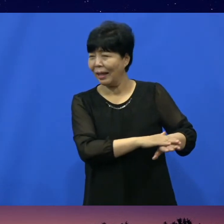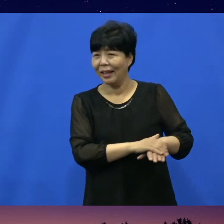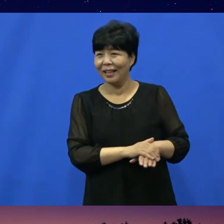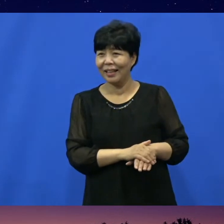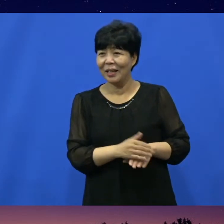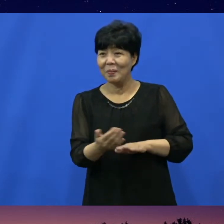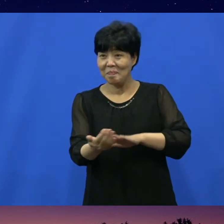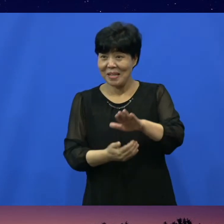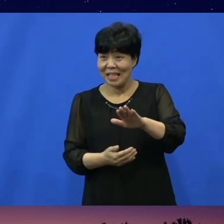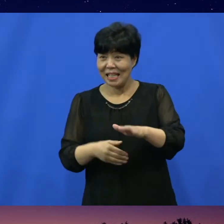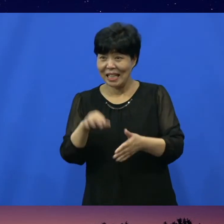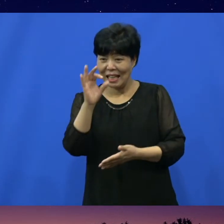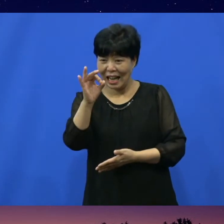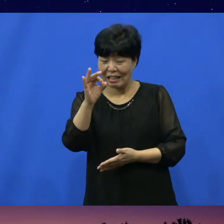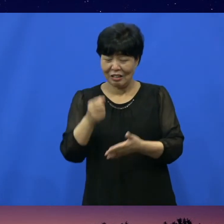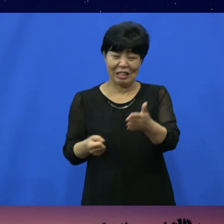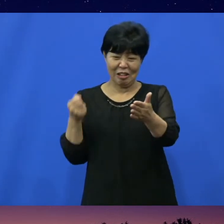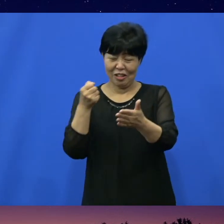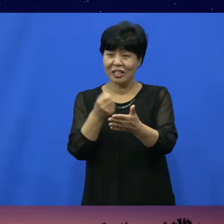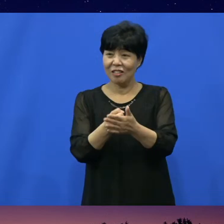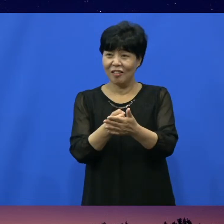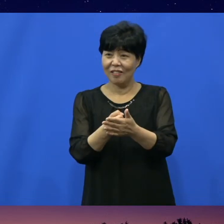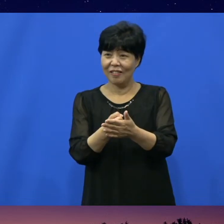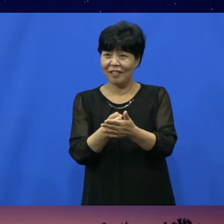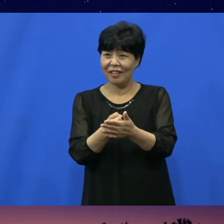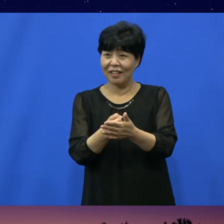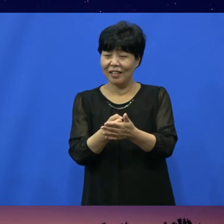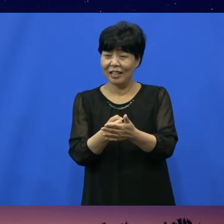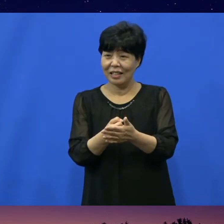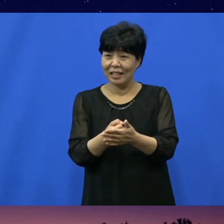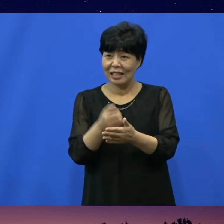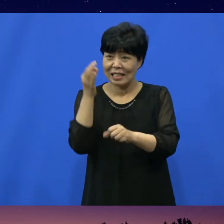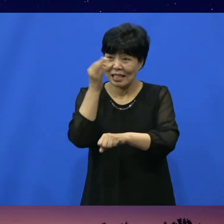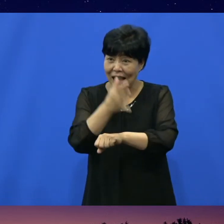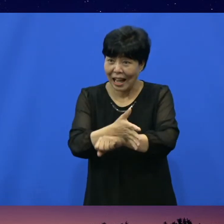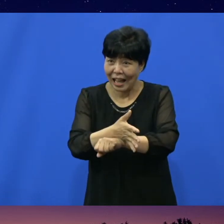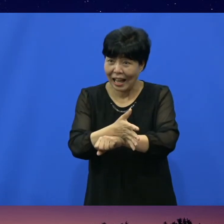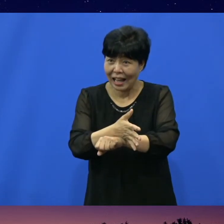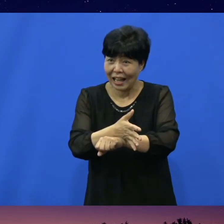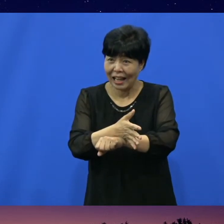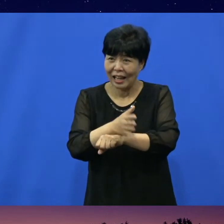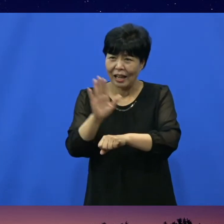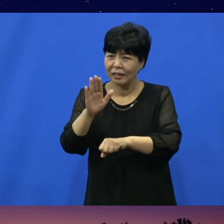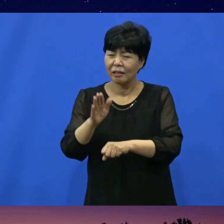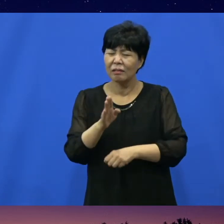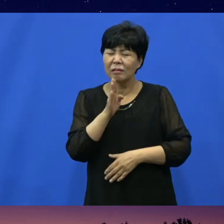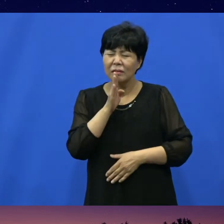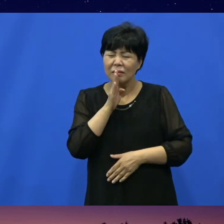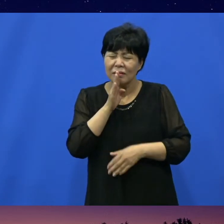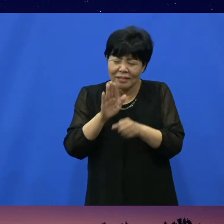미리 가격을 정해놓고 사. 요 수준에서.